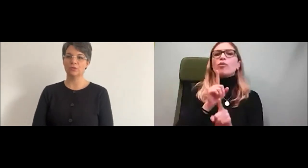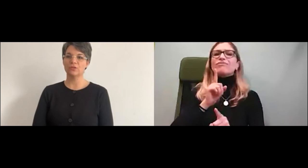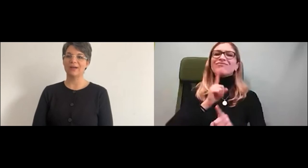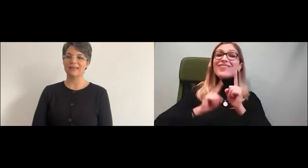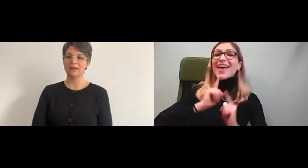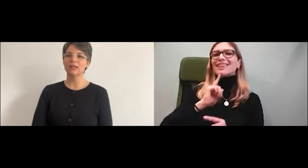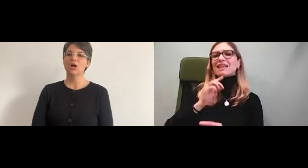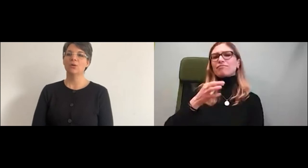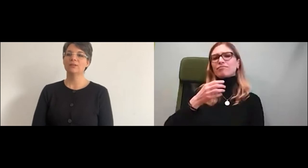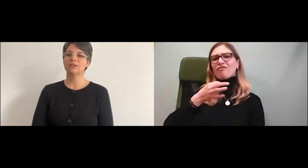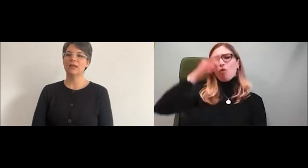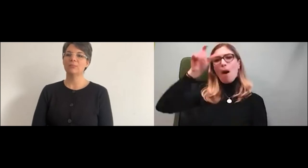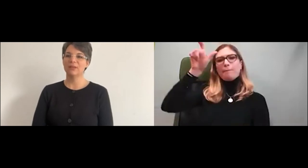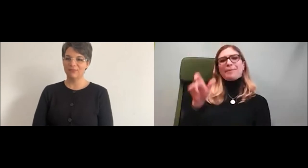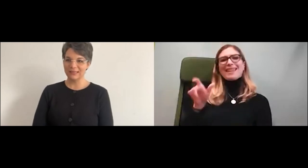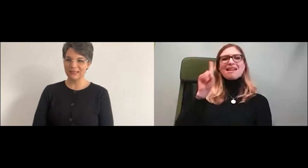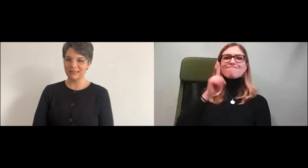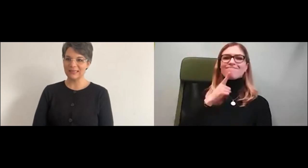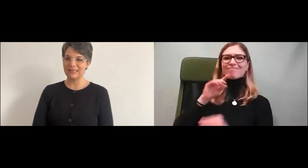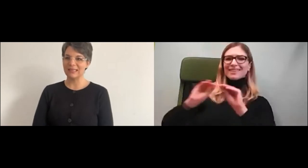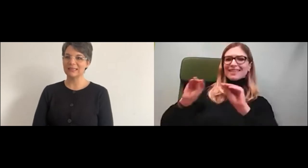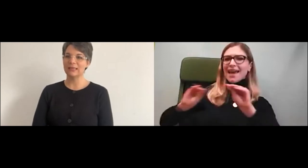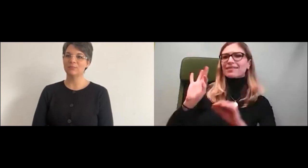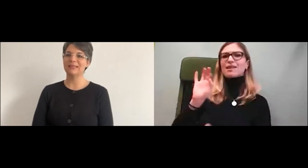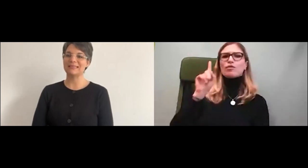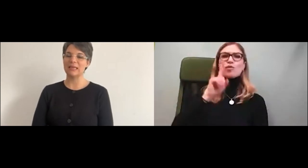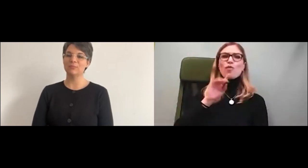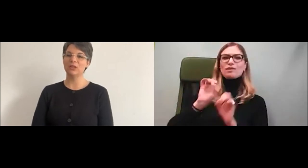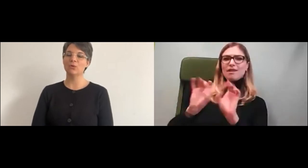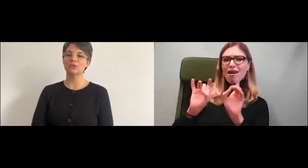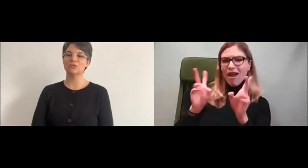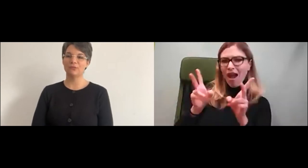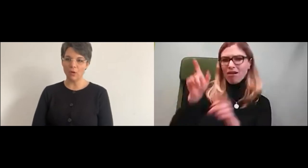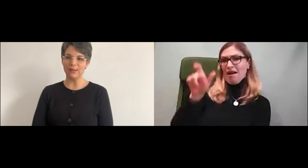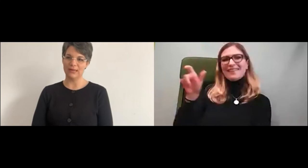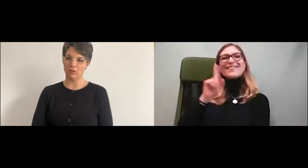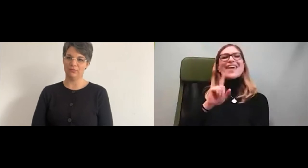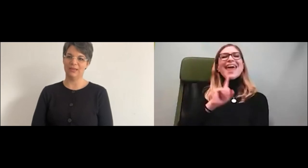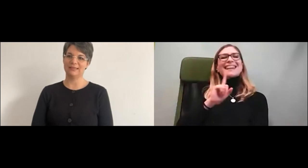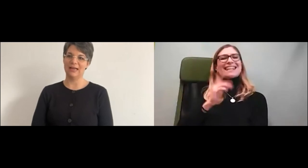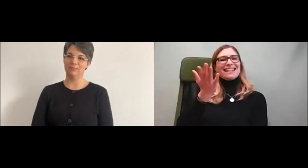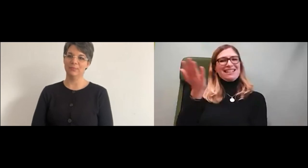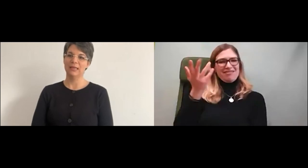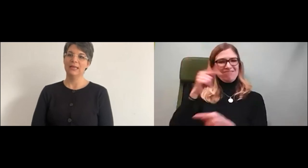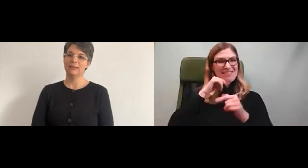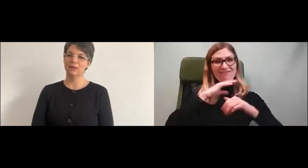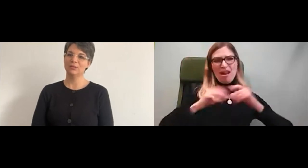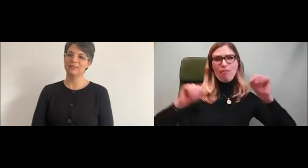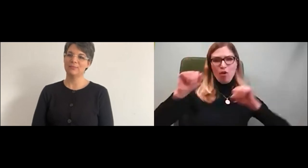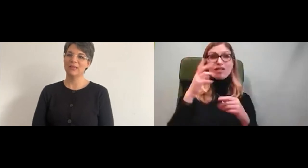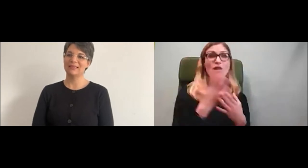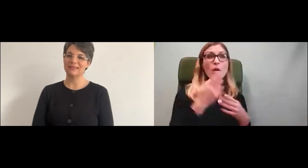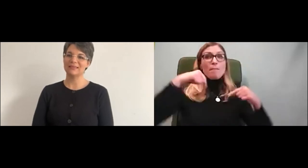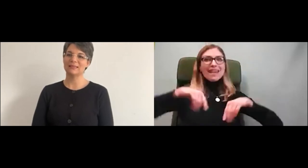den Schulen und so weiter. Und wichtig ist tatsächlich, dass eben die gehörlosen Vorbilder auch gefehlt haben. Ne?